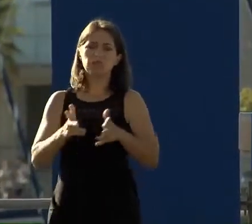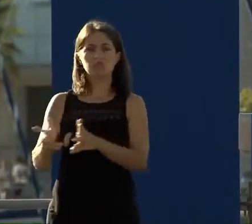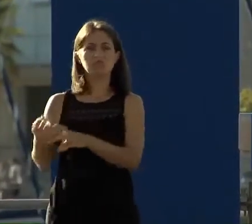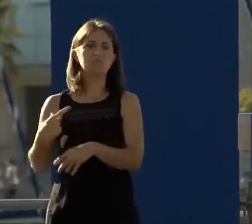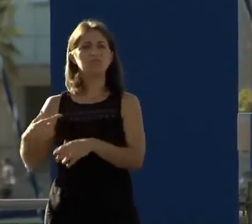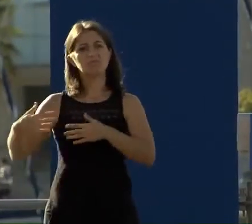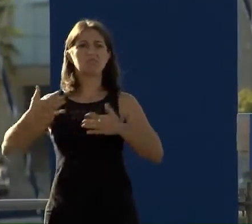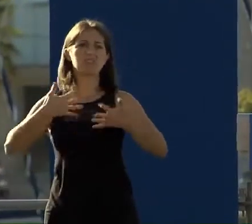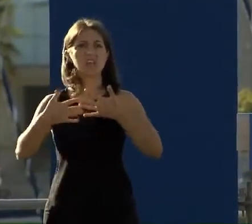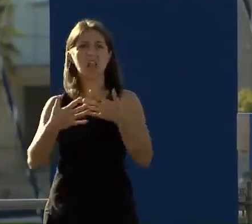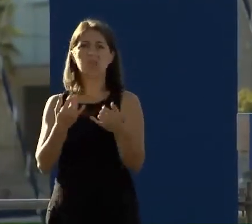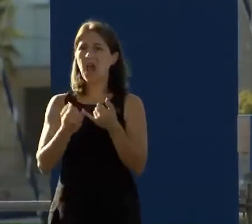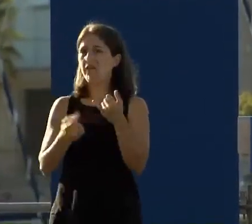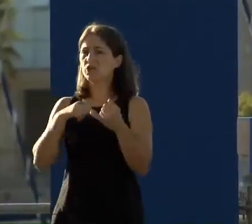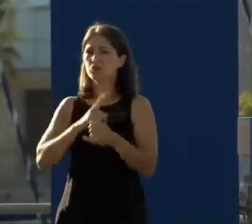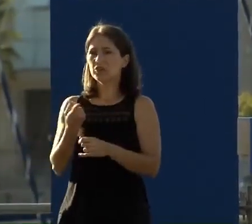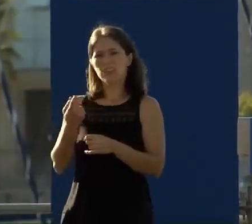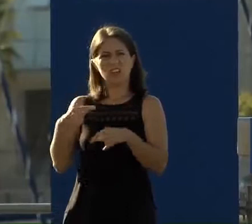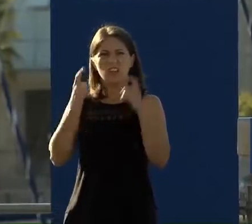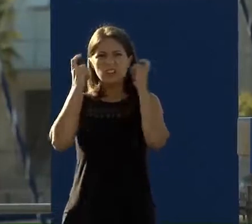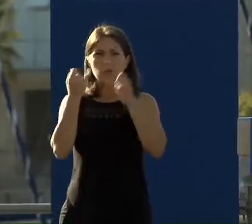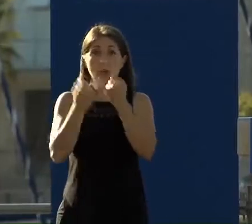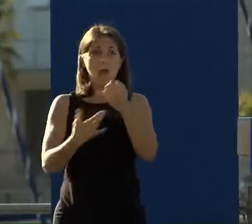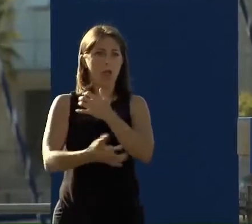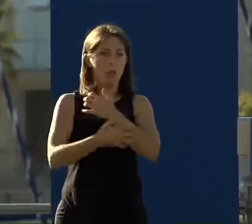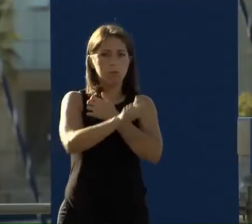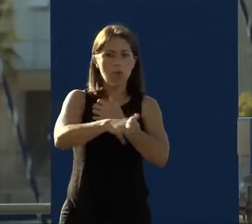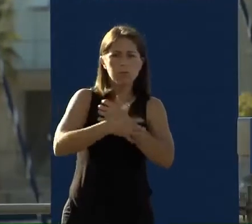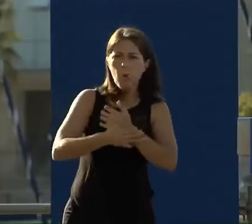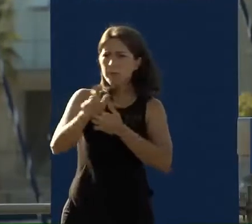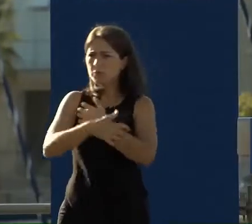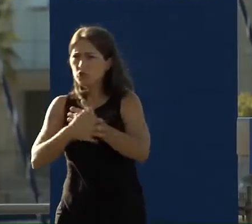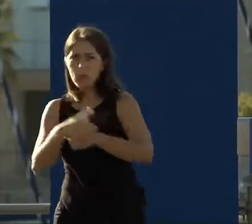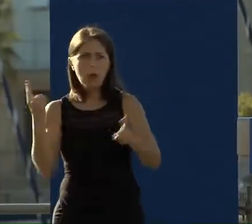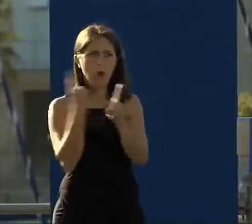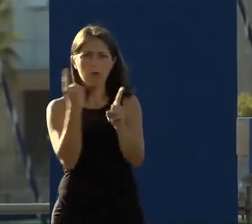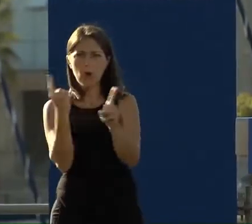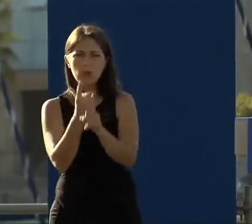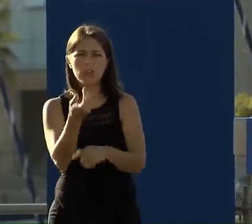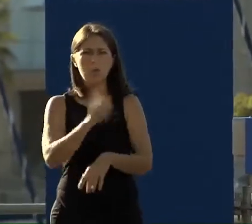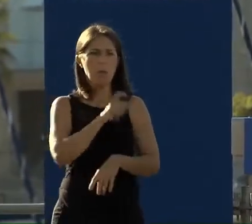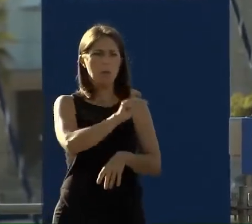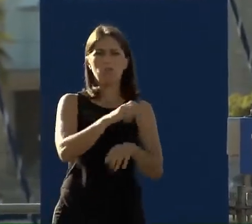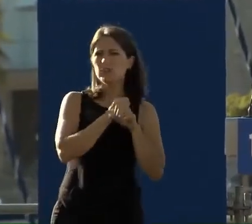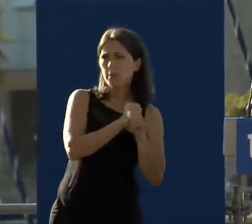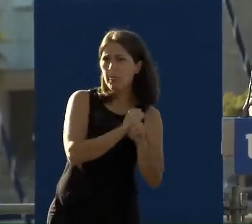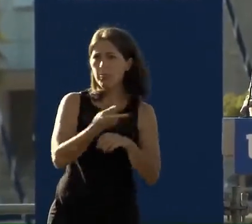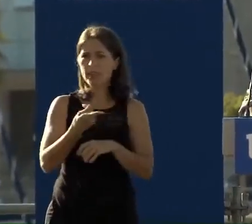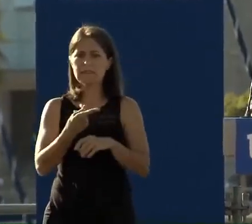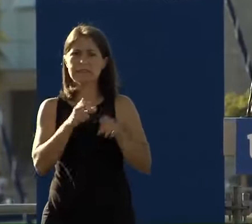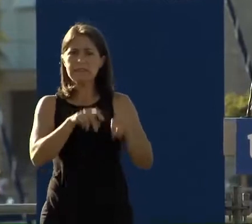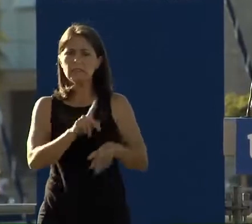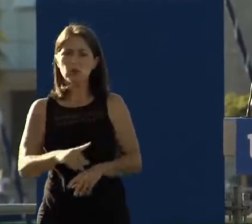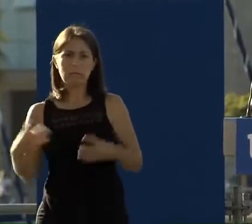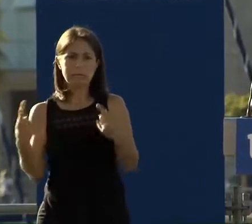seus salóns, de que tentemos enfrentar a pobres contra pobres, a dependentes con prestación de dependentes sin prestación, a